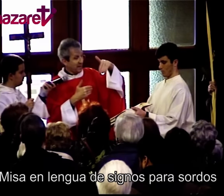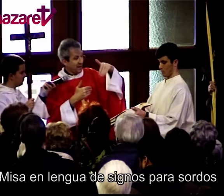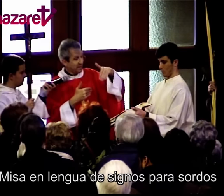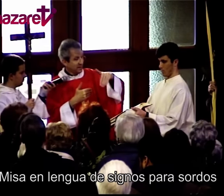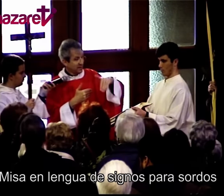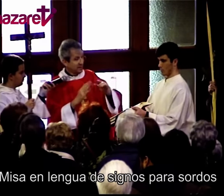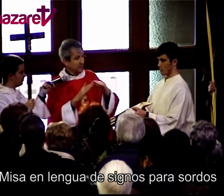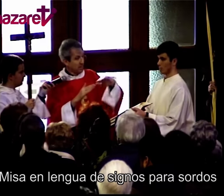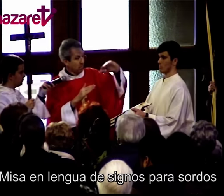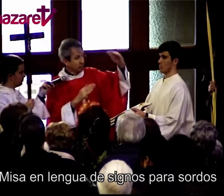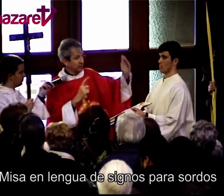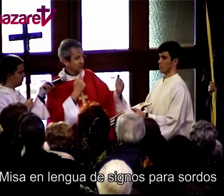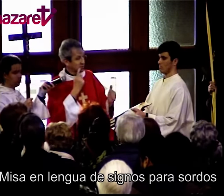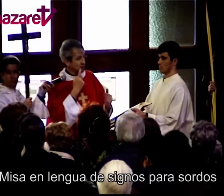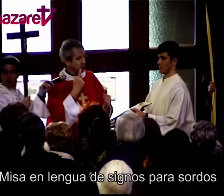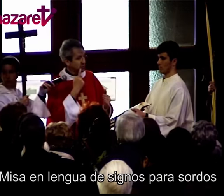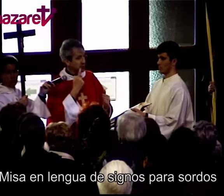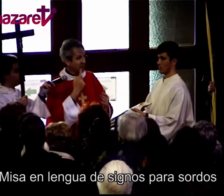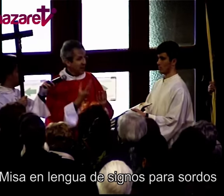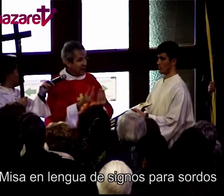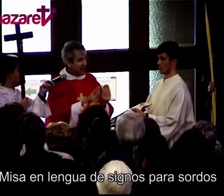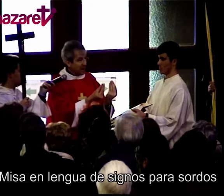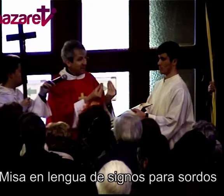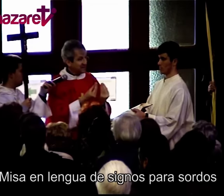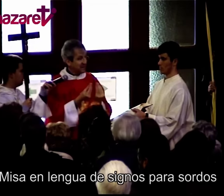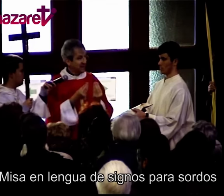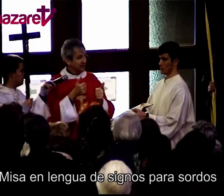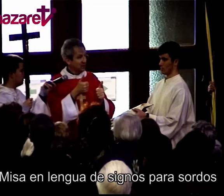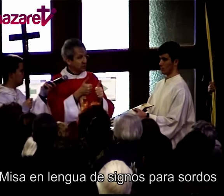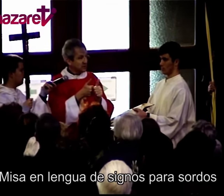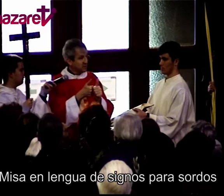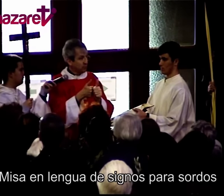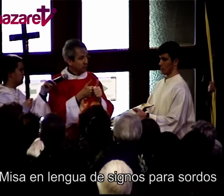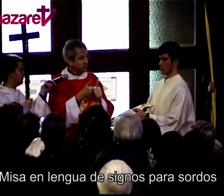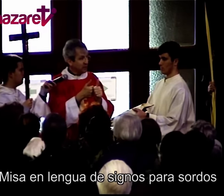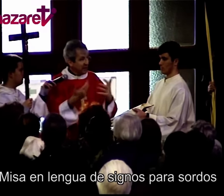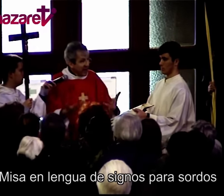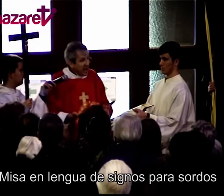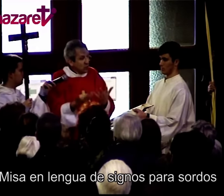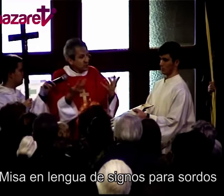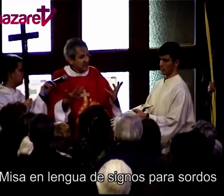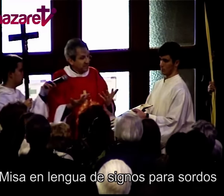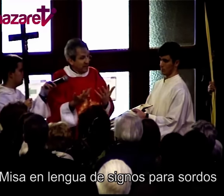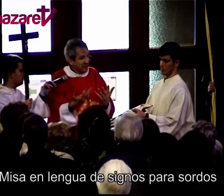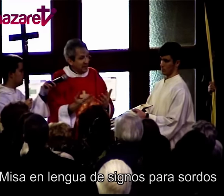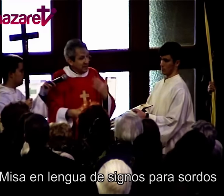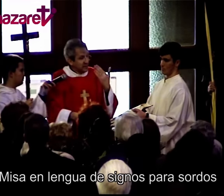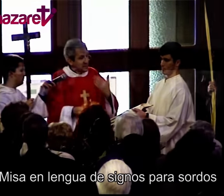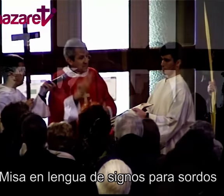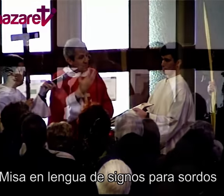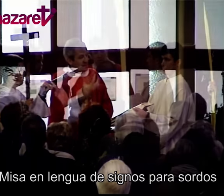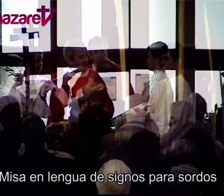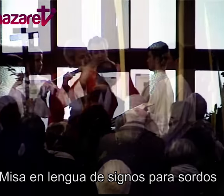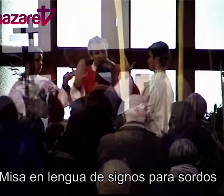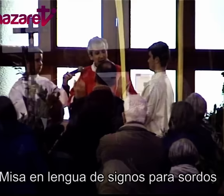la bajada del Monte de los Olivos, la masa de los discípulos, entusiasmada,